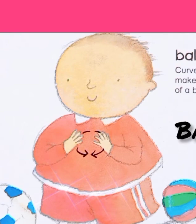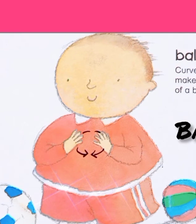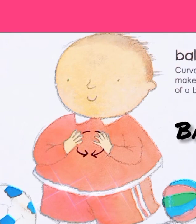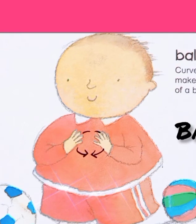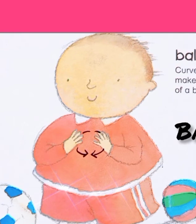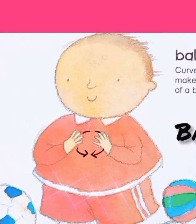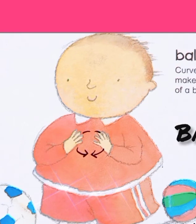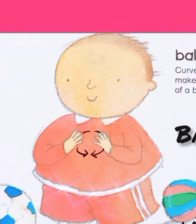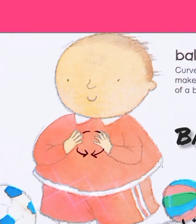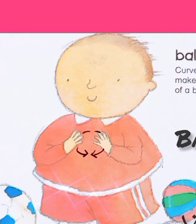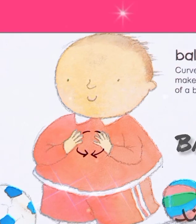गेंद,